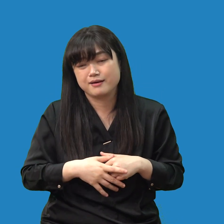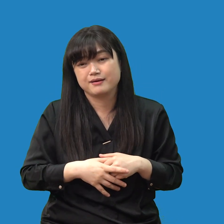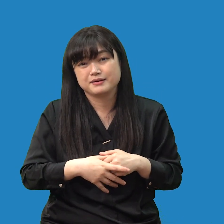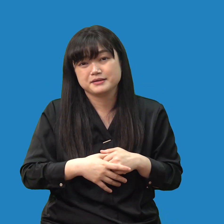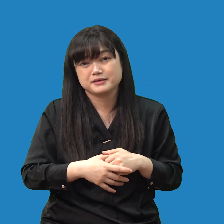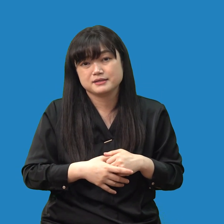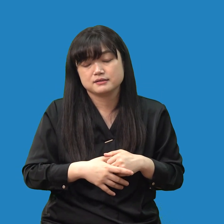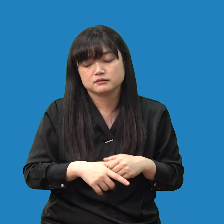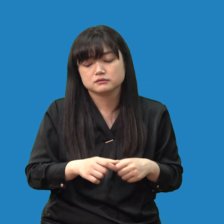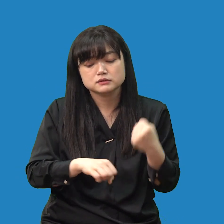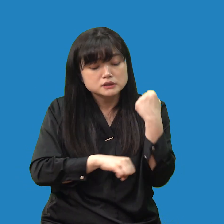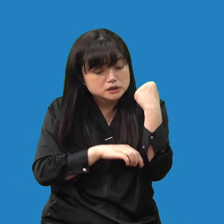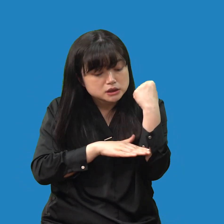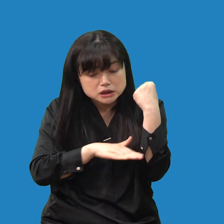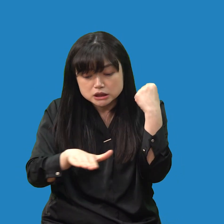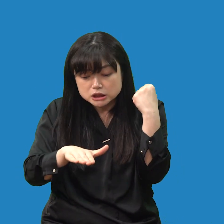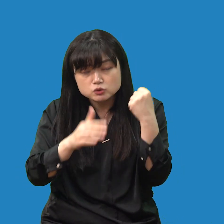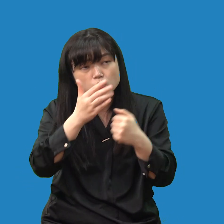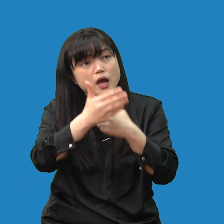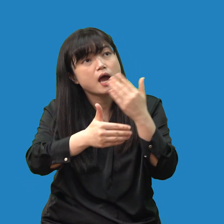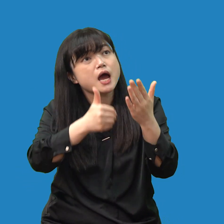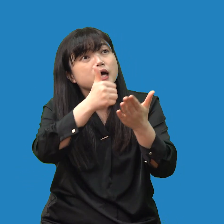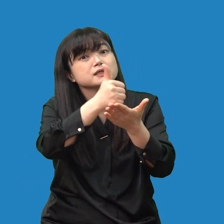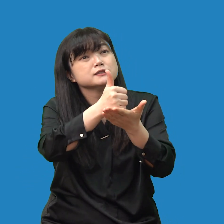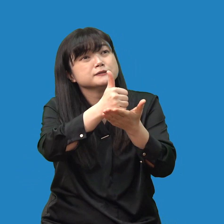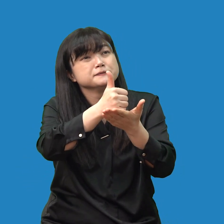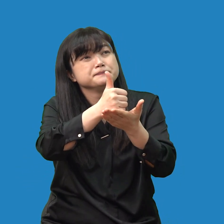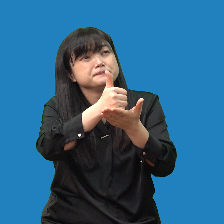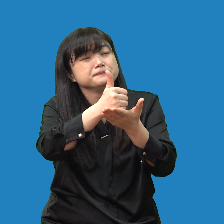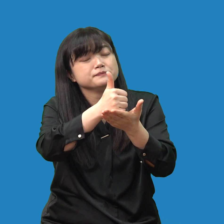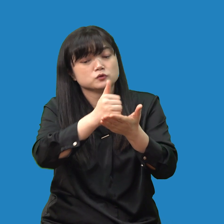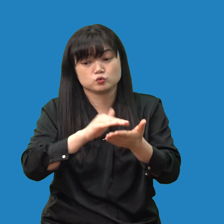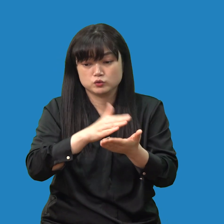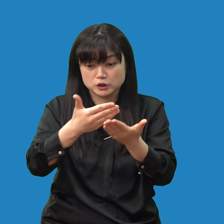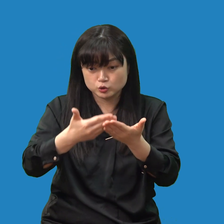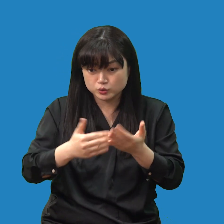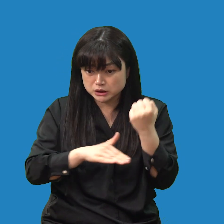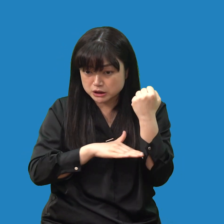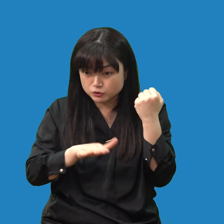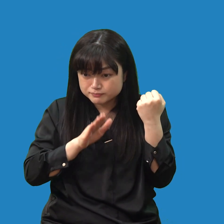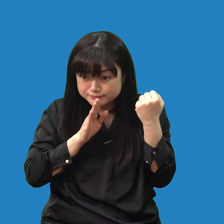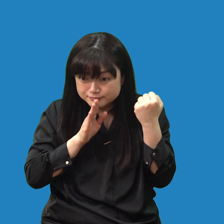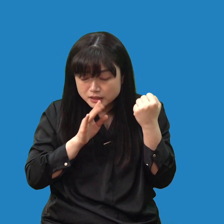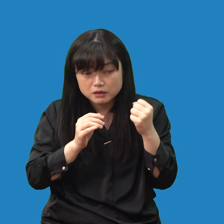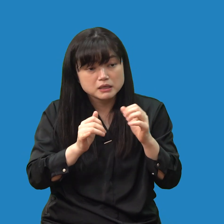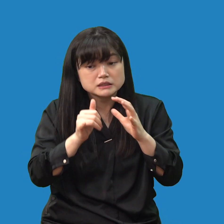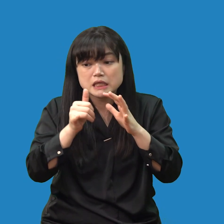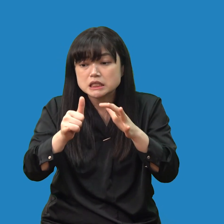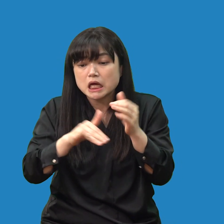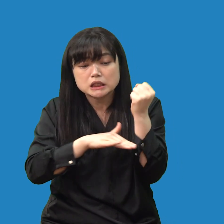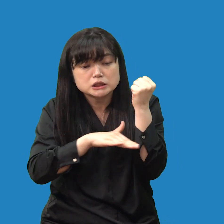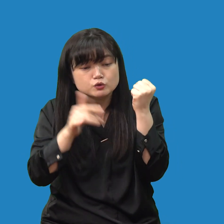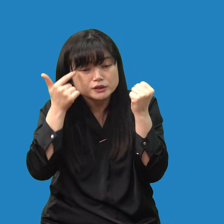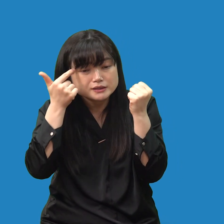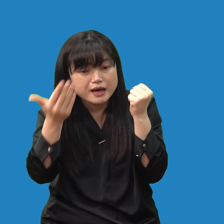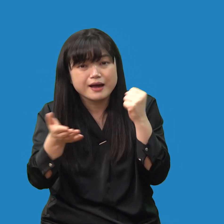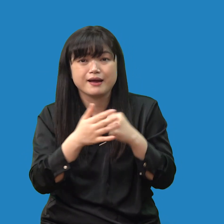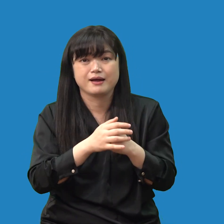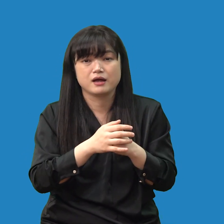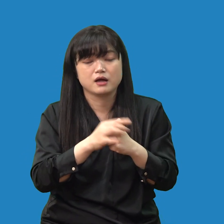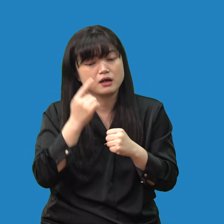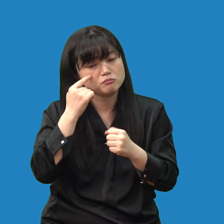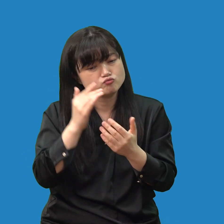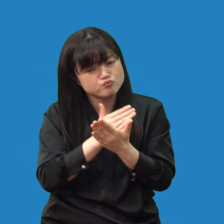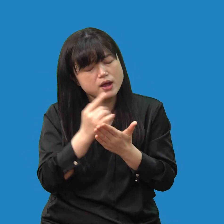있는지 또 그 기준이 하나님이 우리에게 주신 기준인지 아니면 세상의 기준인지를